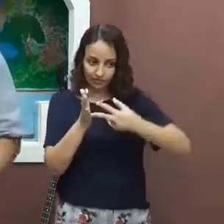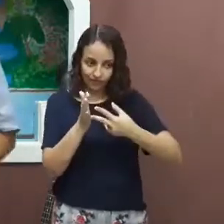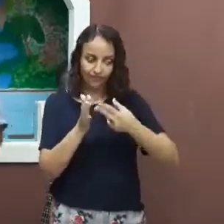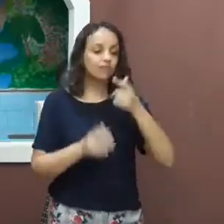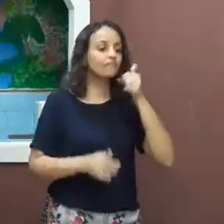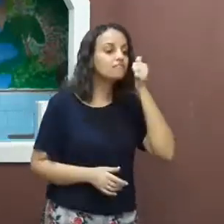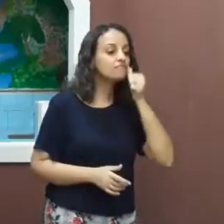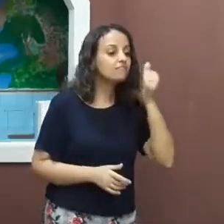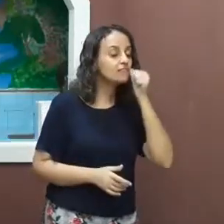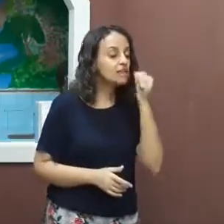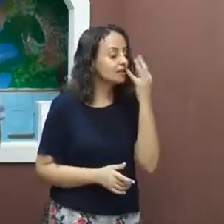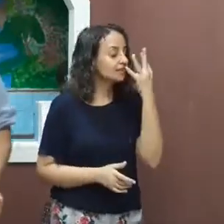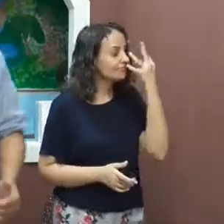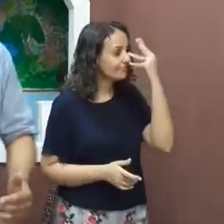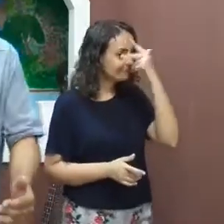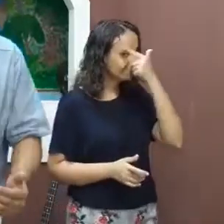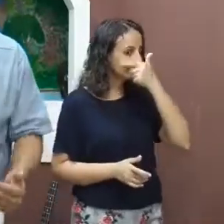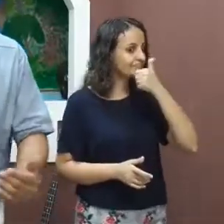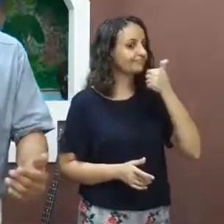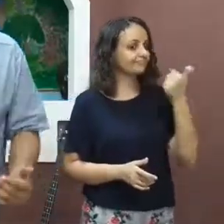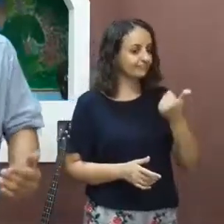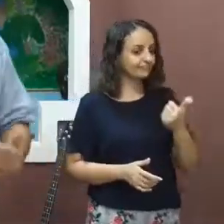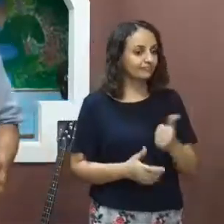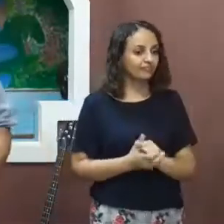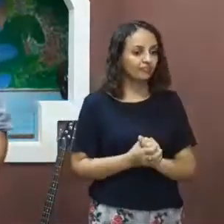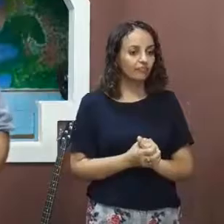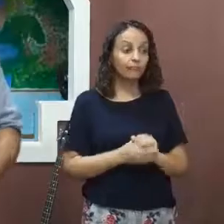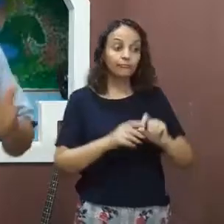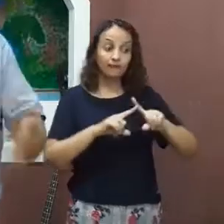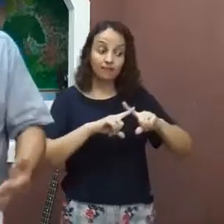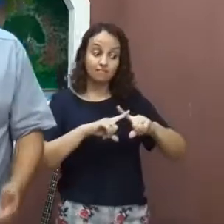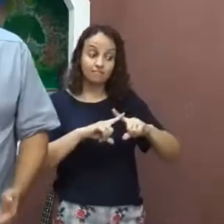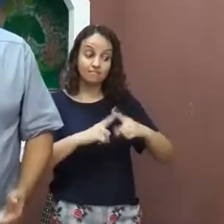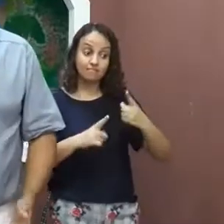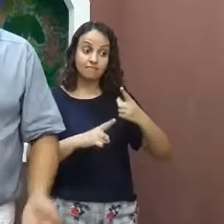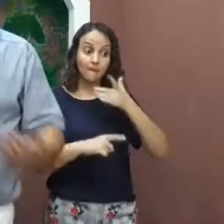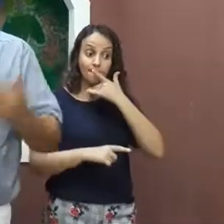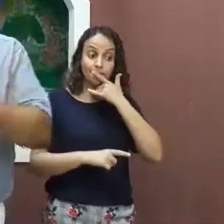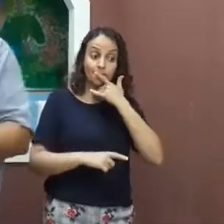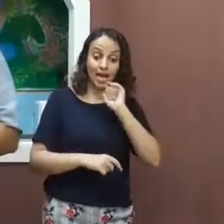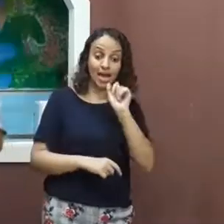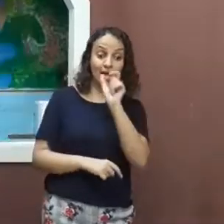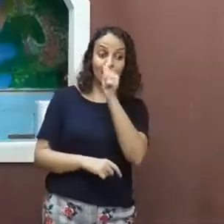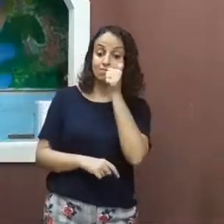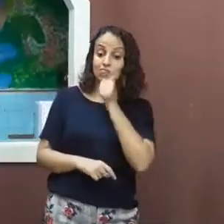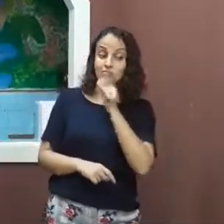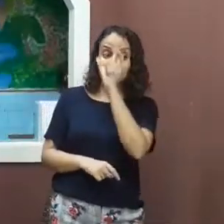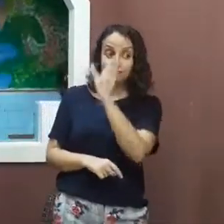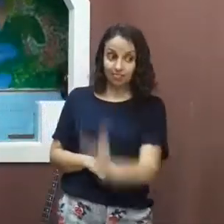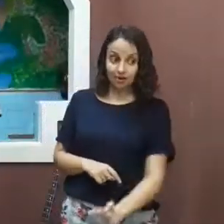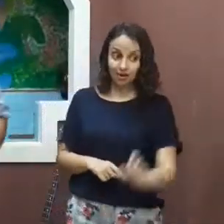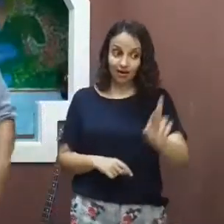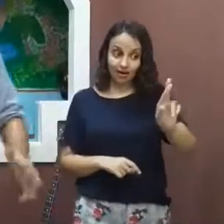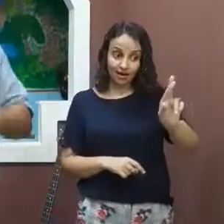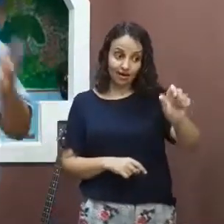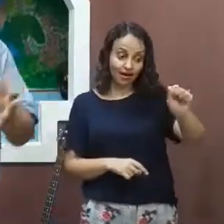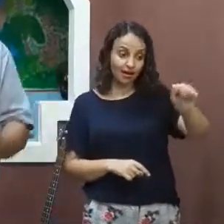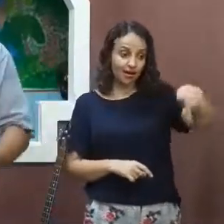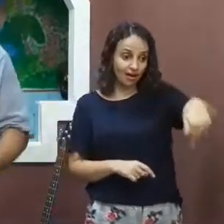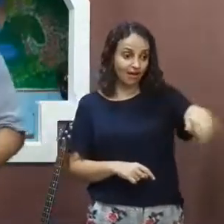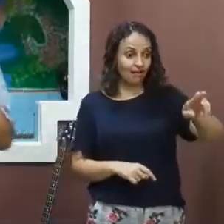bela, mulher bonita. Mas o seu pai, Labão, tinha outra filha, Lia,